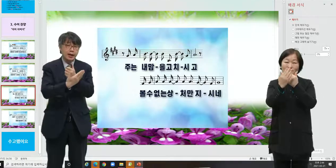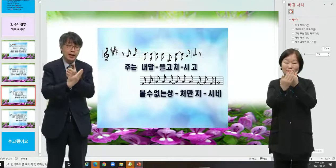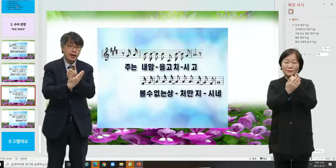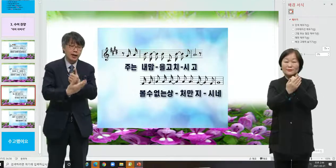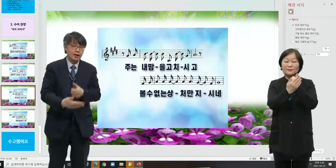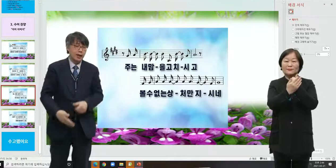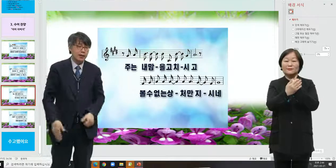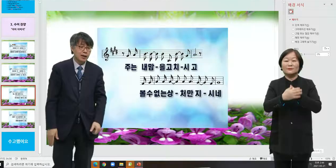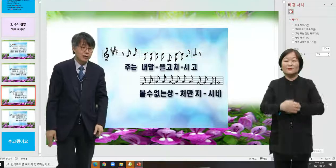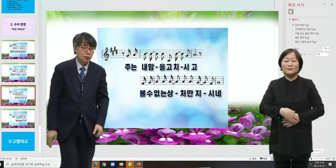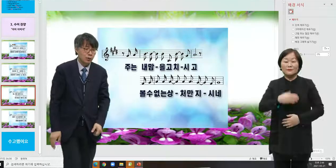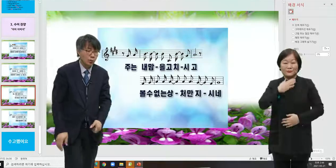만지시네. 나를 아시고